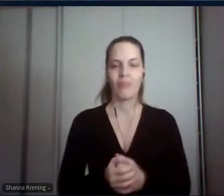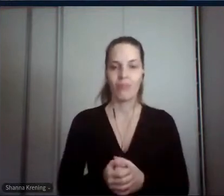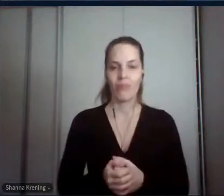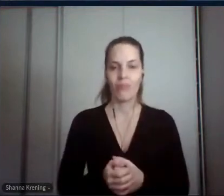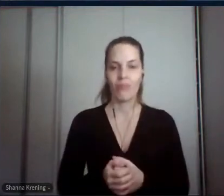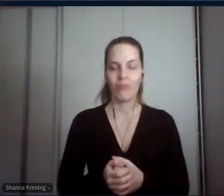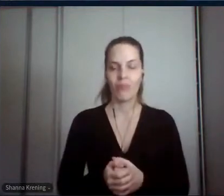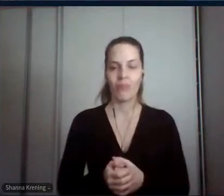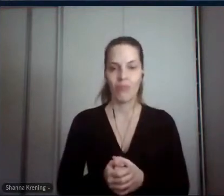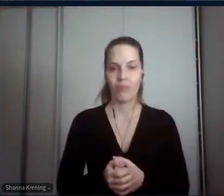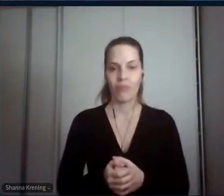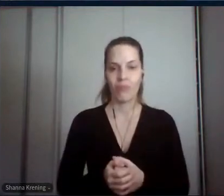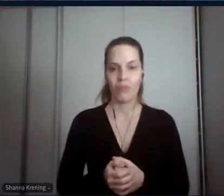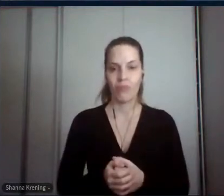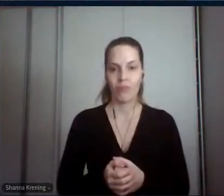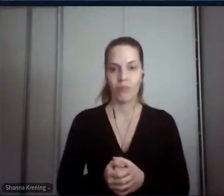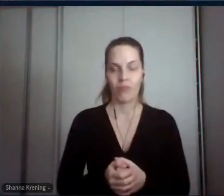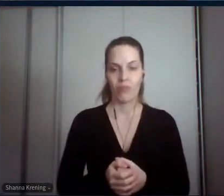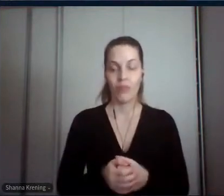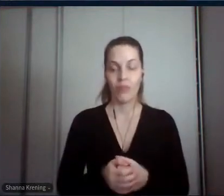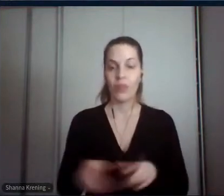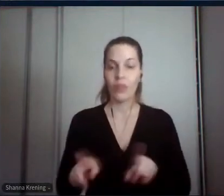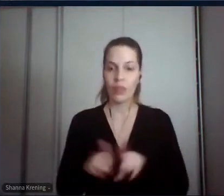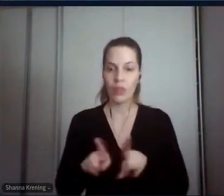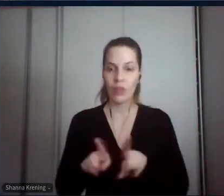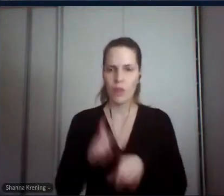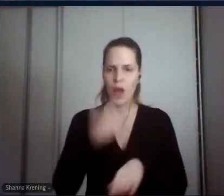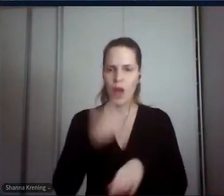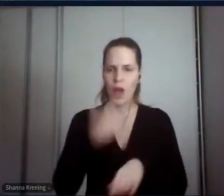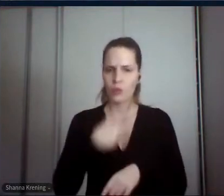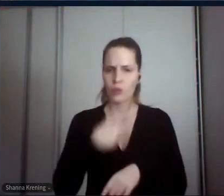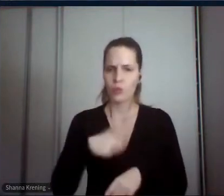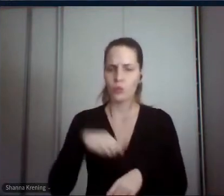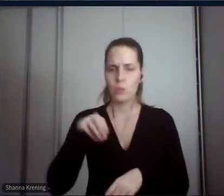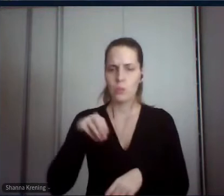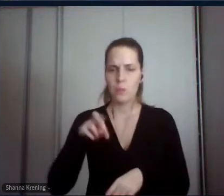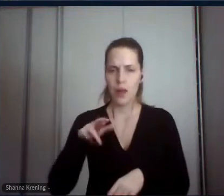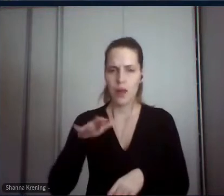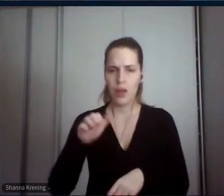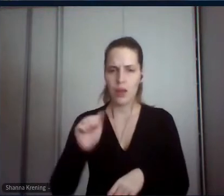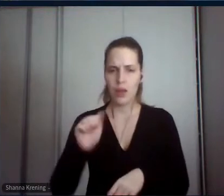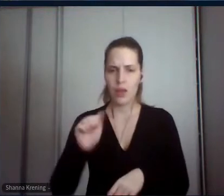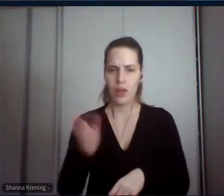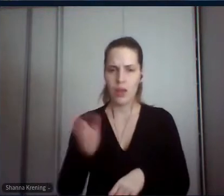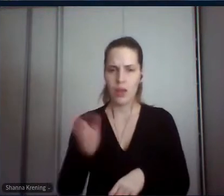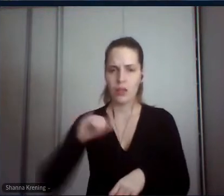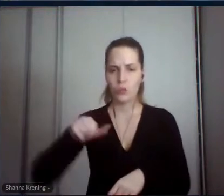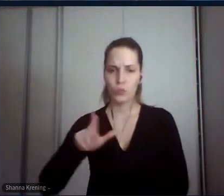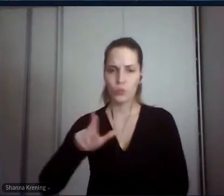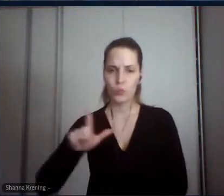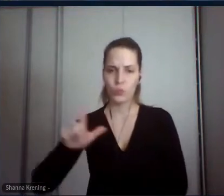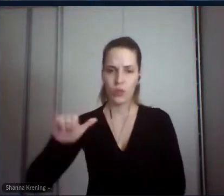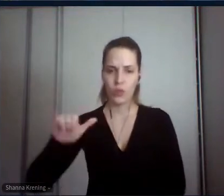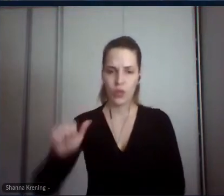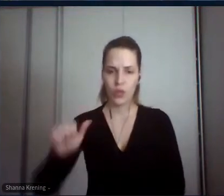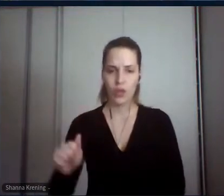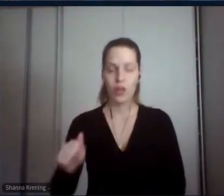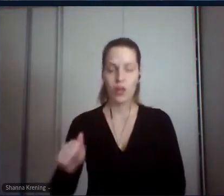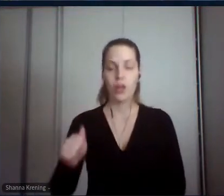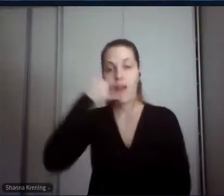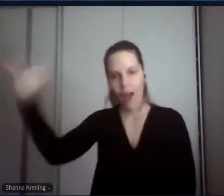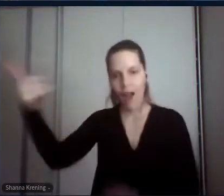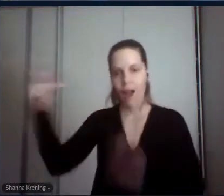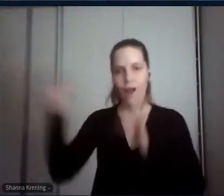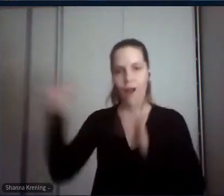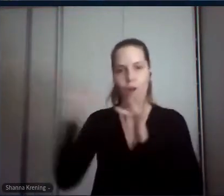na próxima avaliação. E acho que a Maria Júlia colocou ali, né, que talvez ligar para... E sim, a